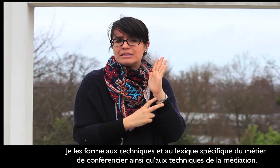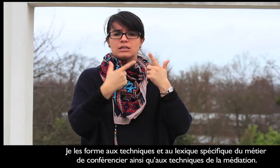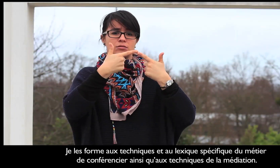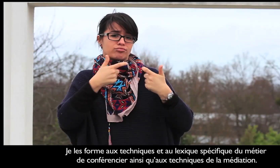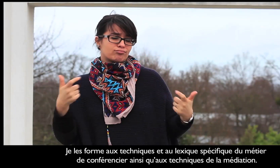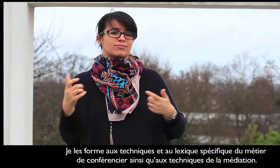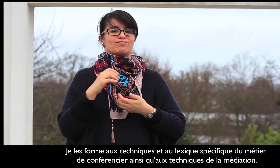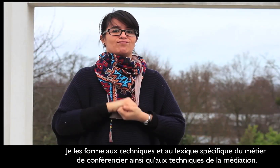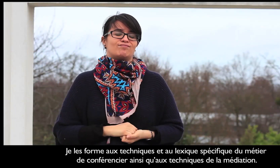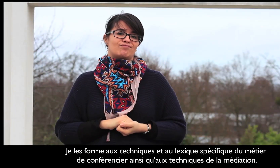techniques de la médiation.